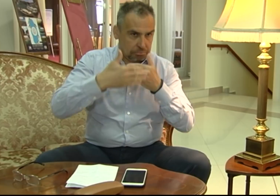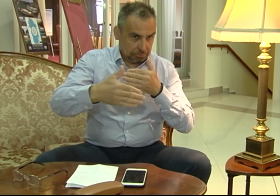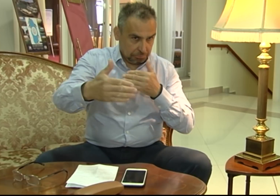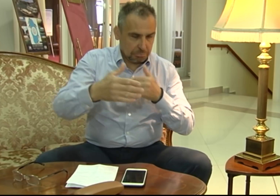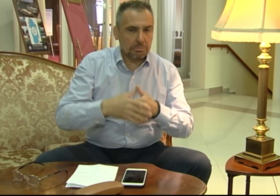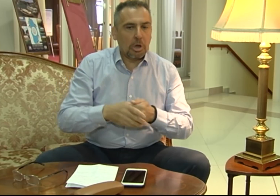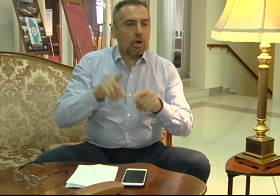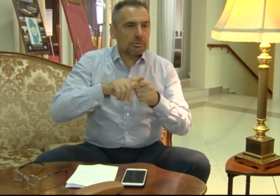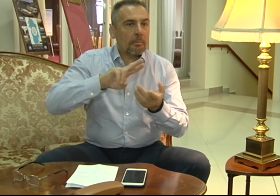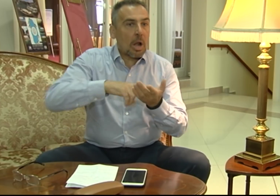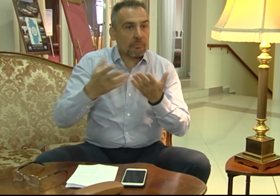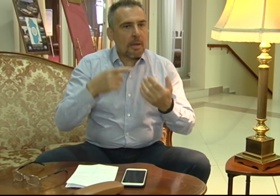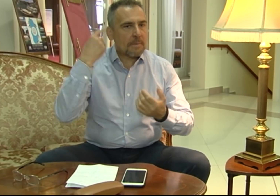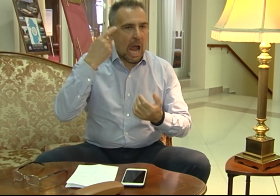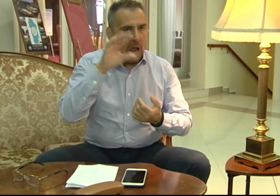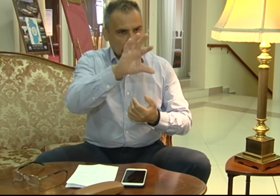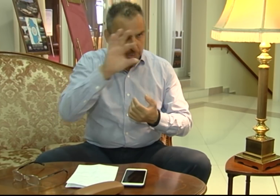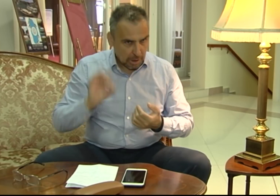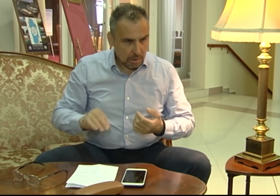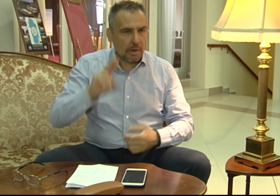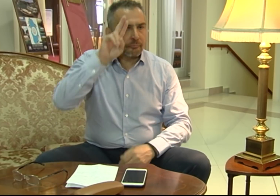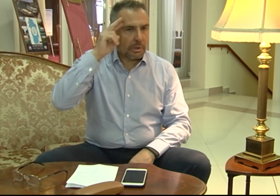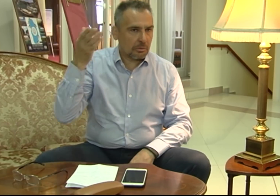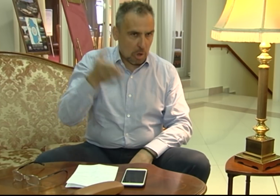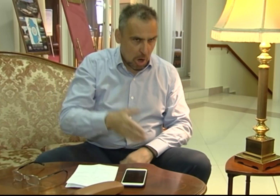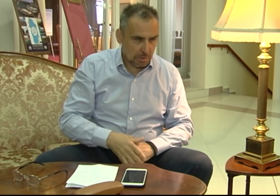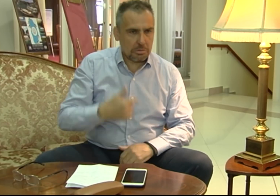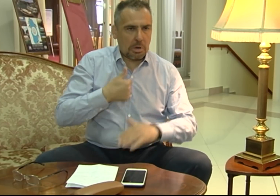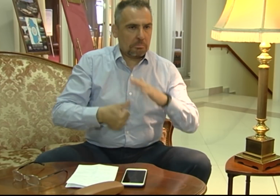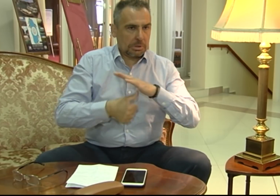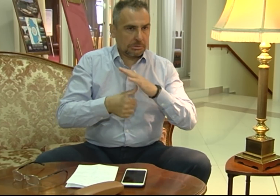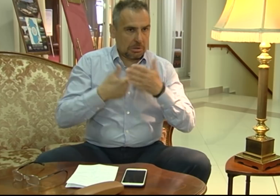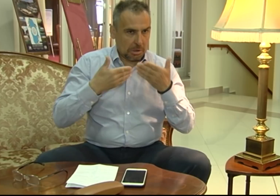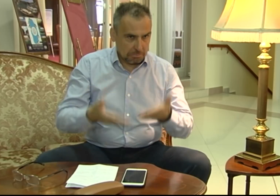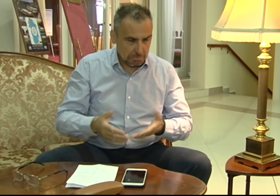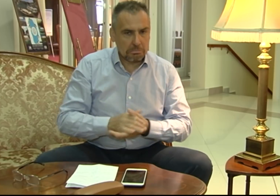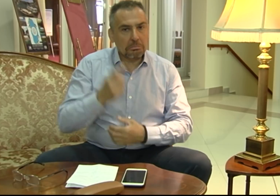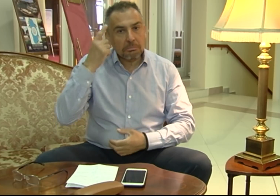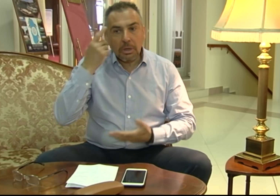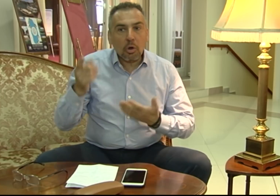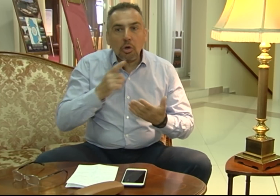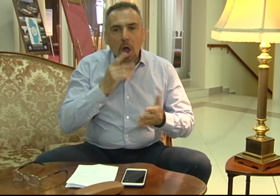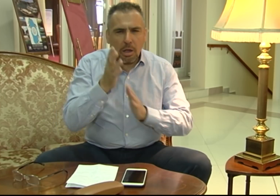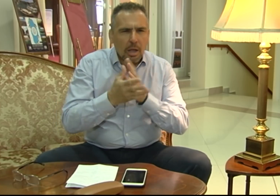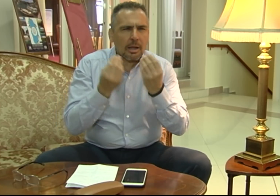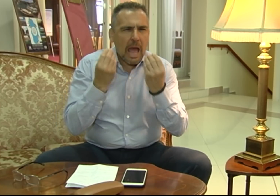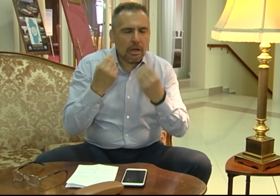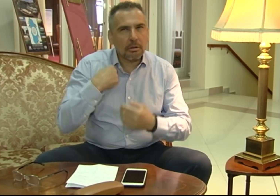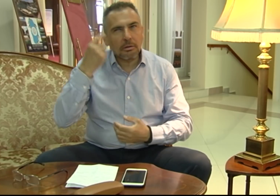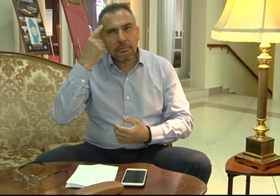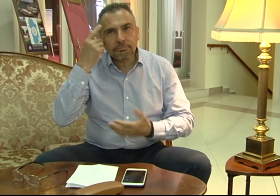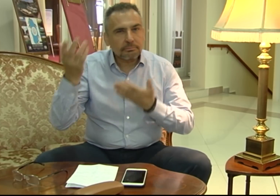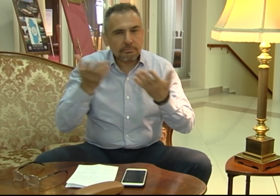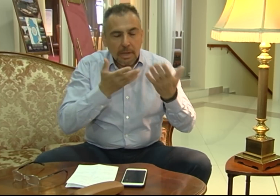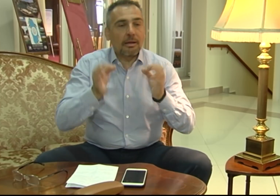јазик знаковен да се едуцираат во веронаука. Така почна нашата соработка со него, а понатаму следуваше избор на